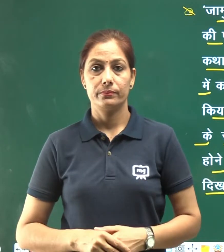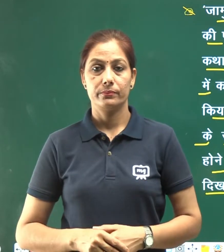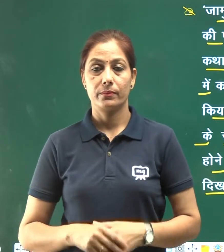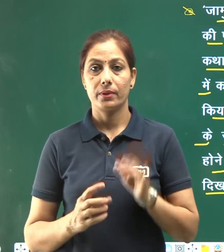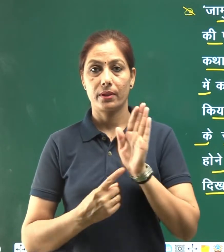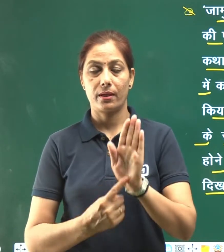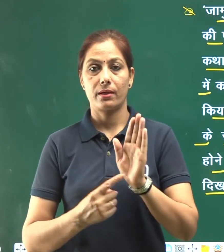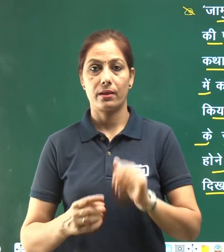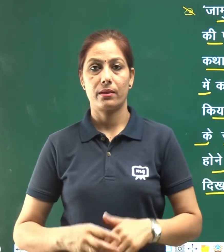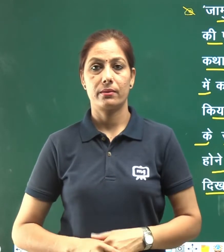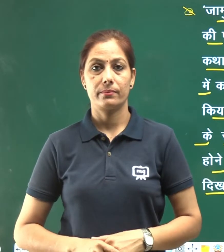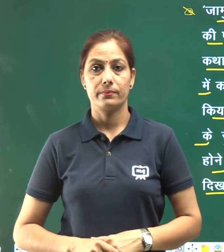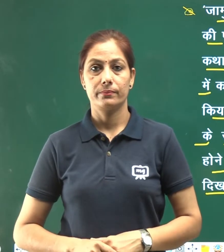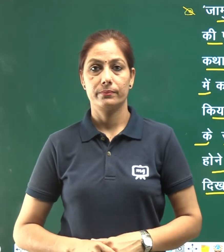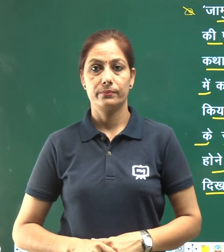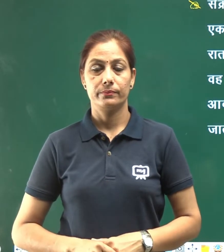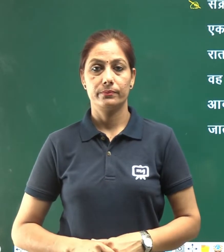दिखाया गया है।